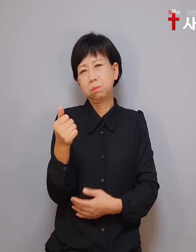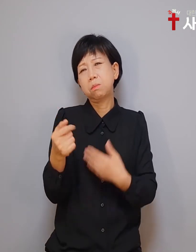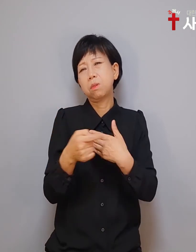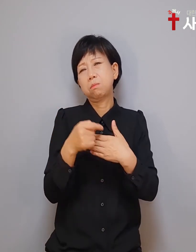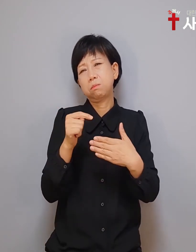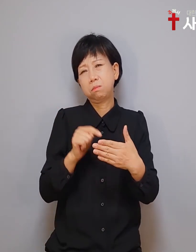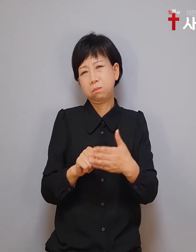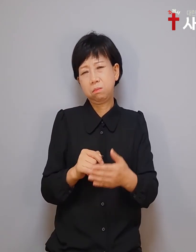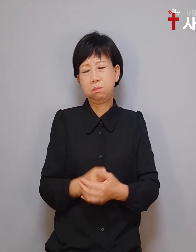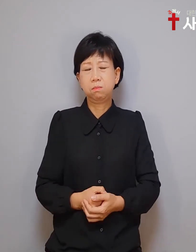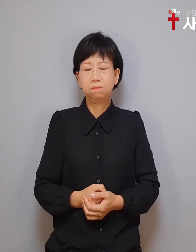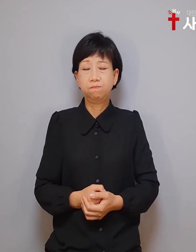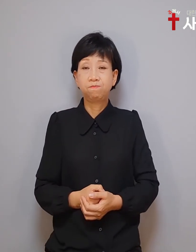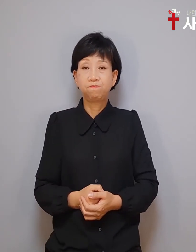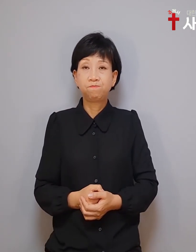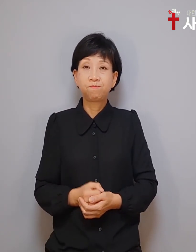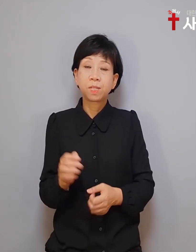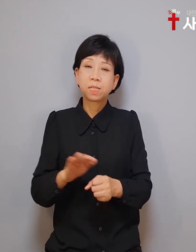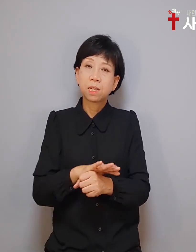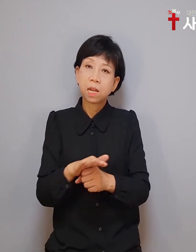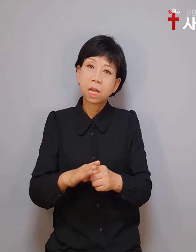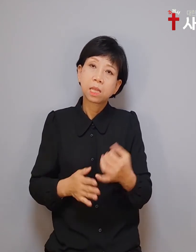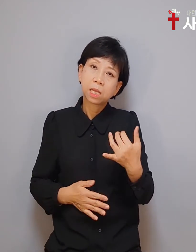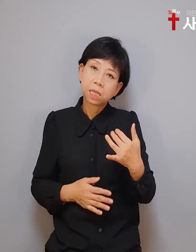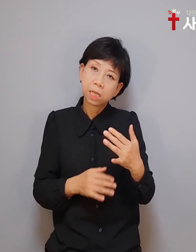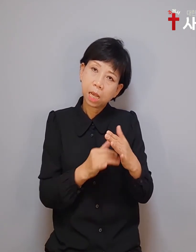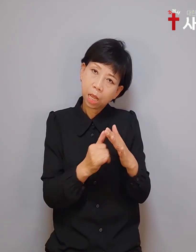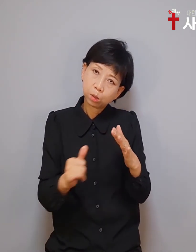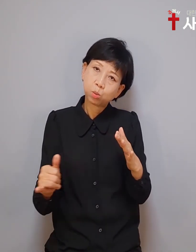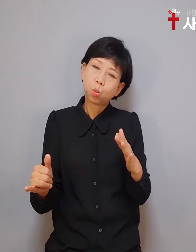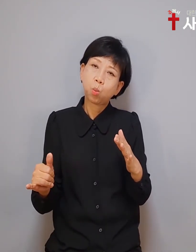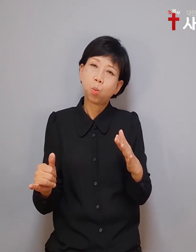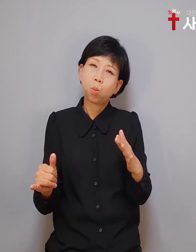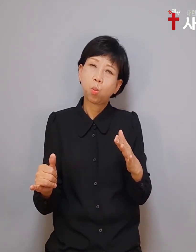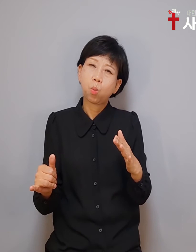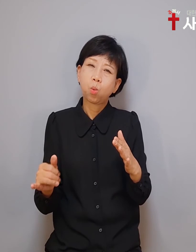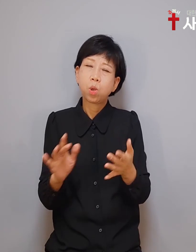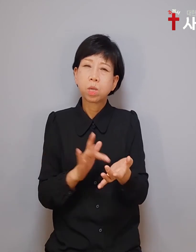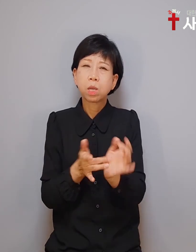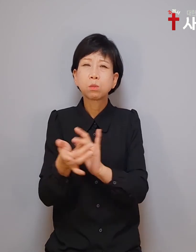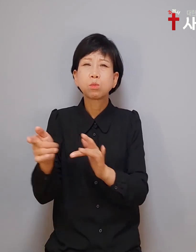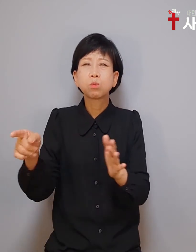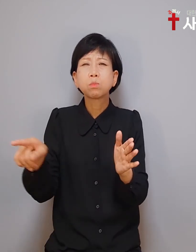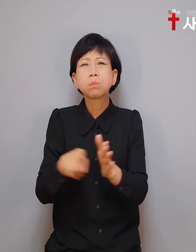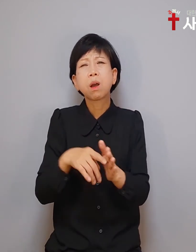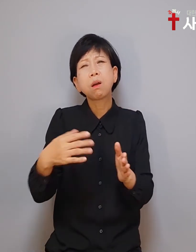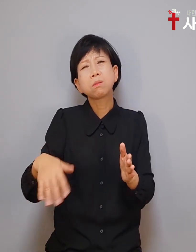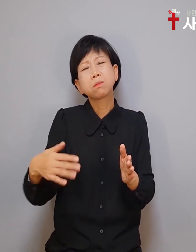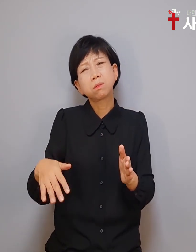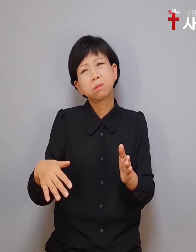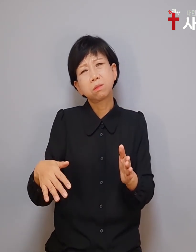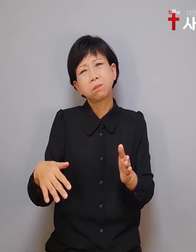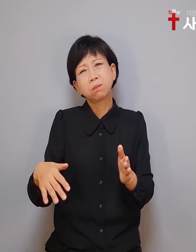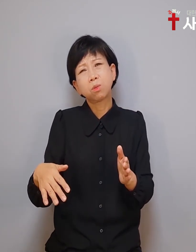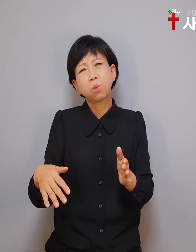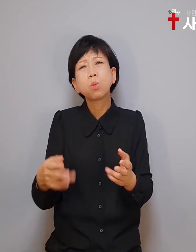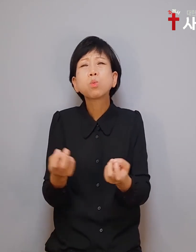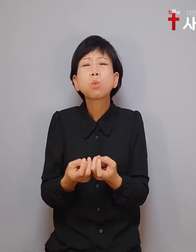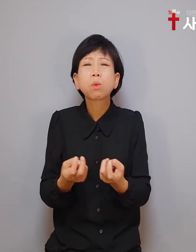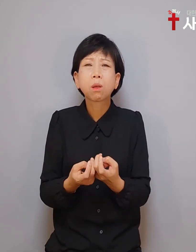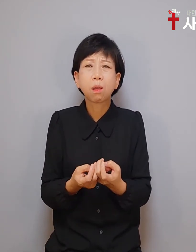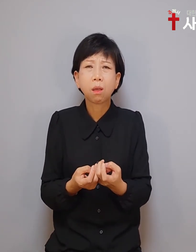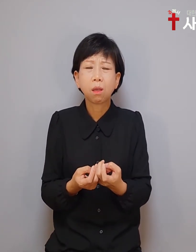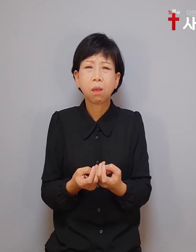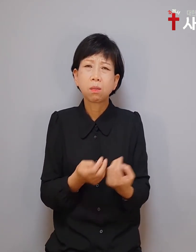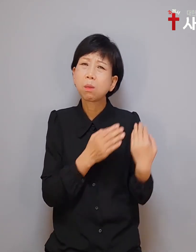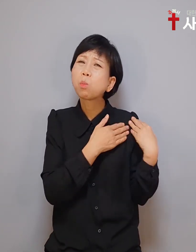여러분, 우리 사랑하는 가족 중에 누군가 아직 예수님 믿지 않는 거죠. 여러분, 그냥 내버려 두시겠어요? 아이고, 때가 되면